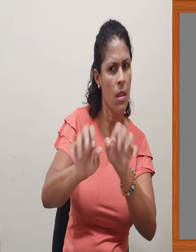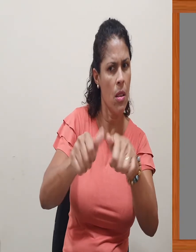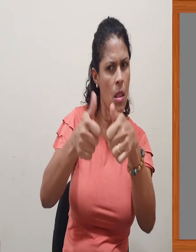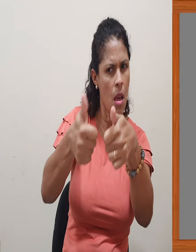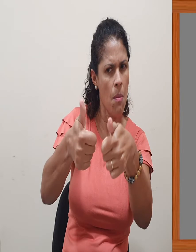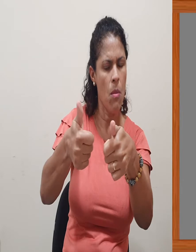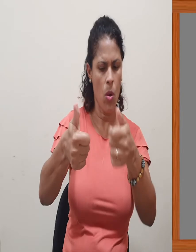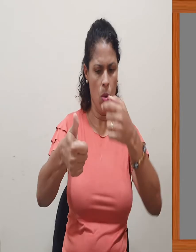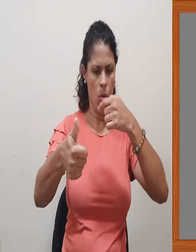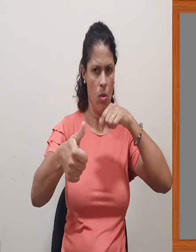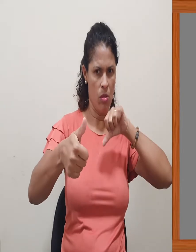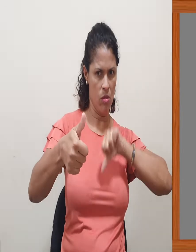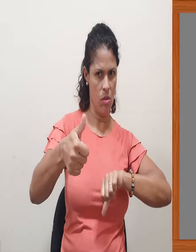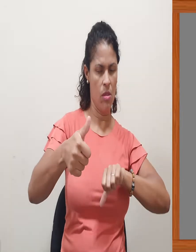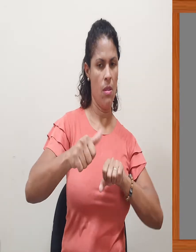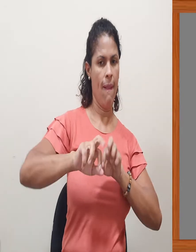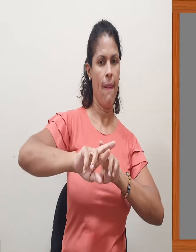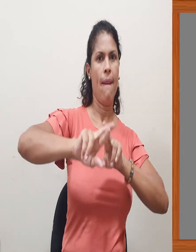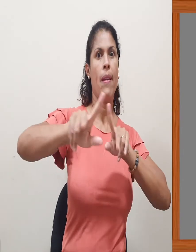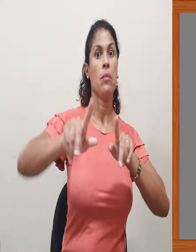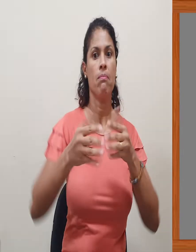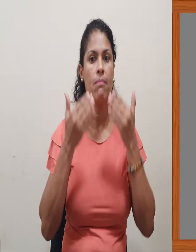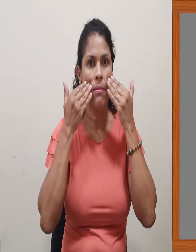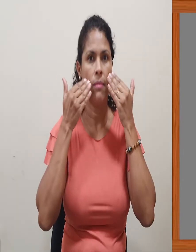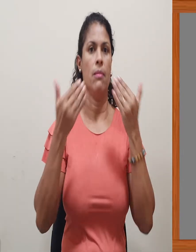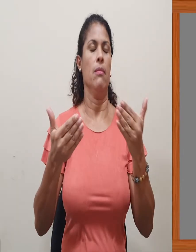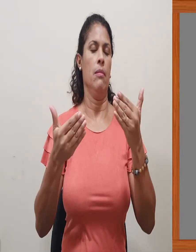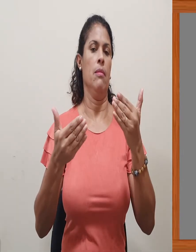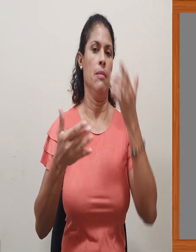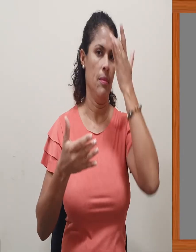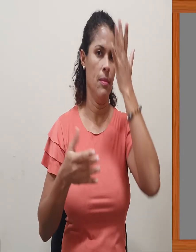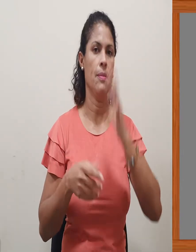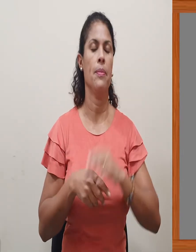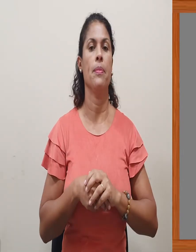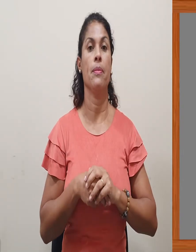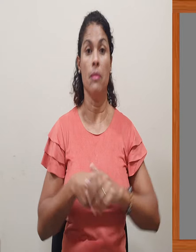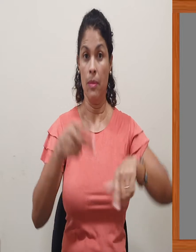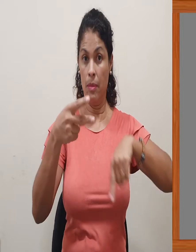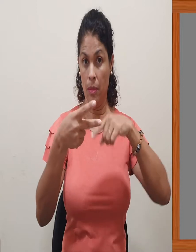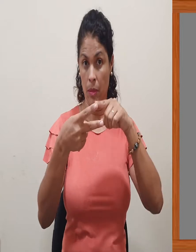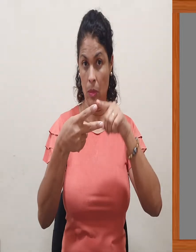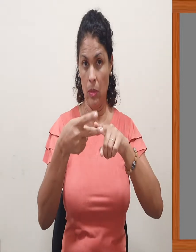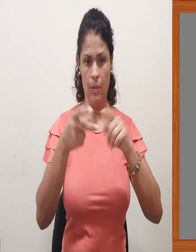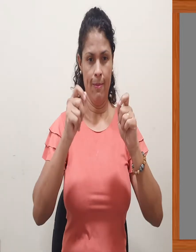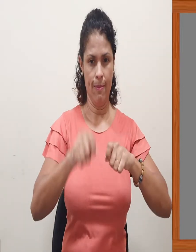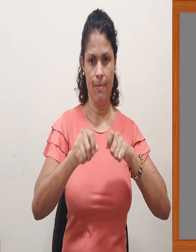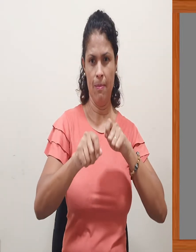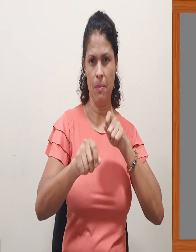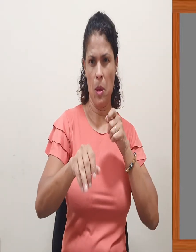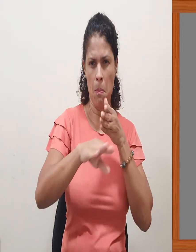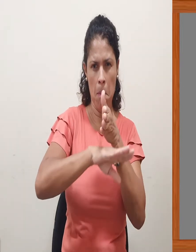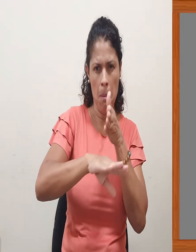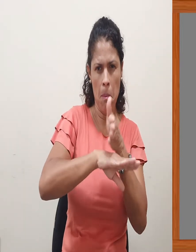do câncer. Em primeiro lugar, a sua alta capacidade de diferenciação com relação às